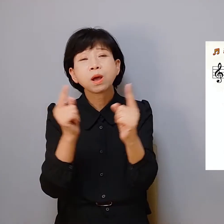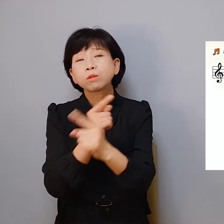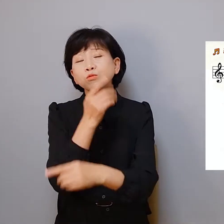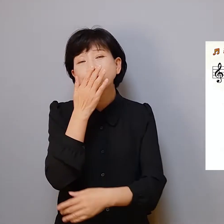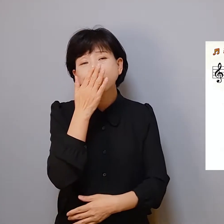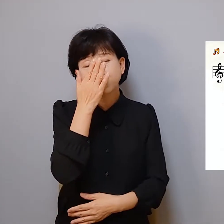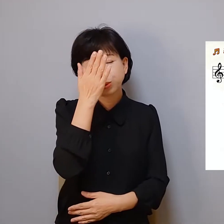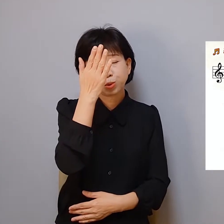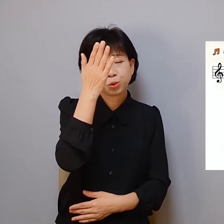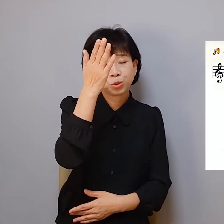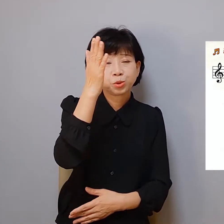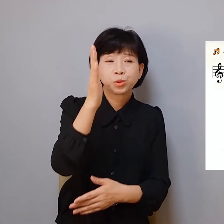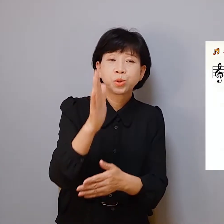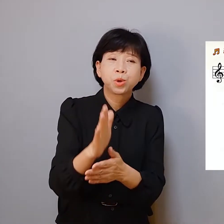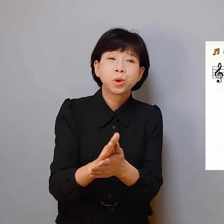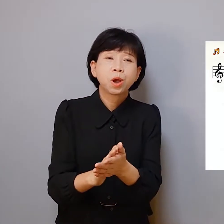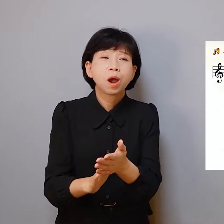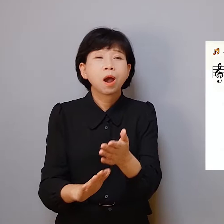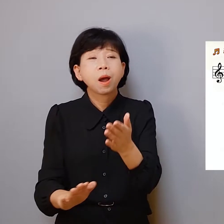누구와도 바꿀 수